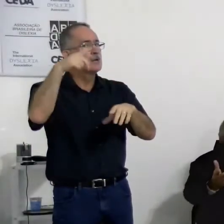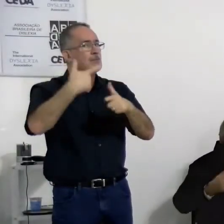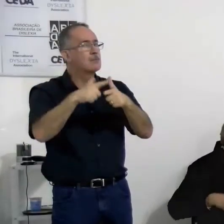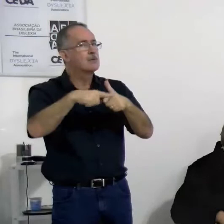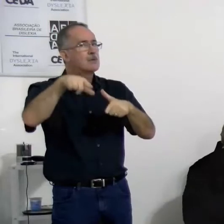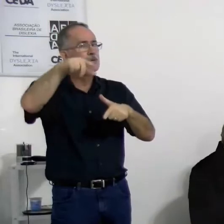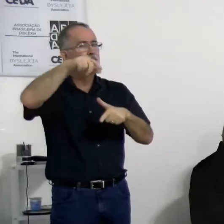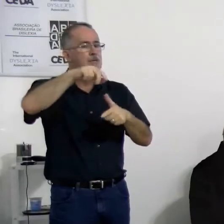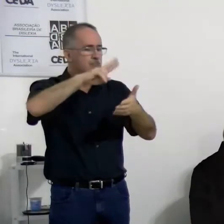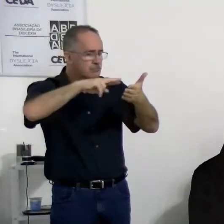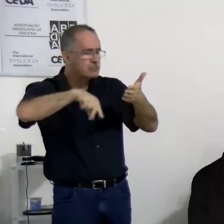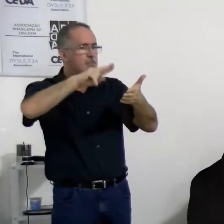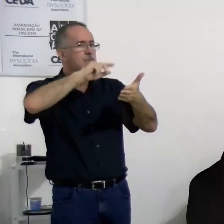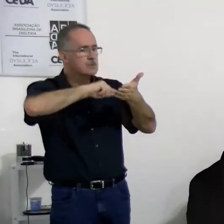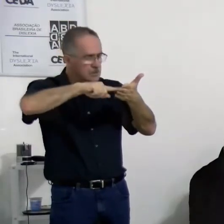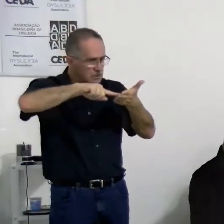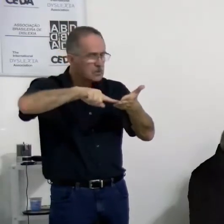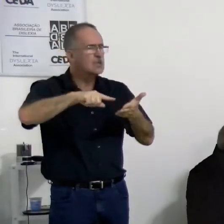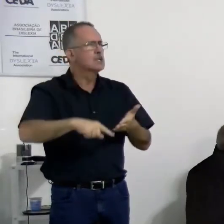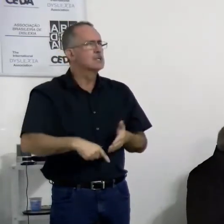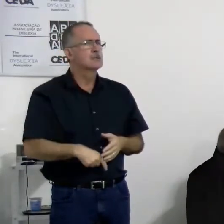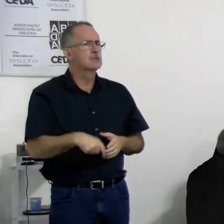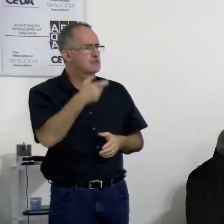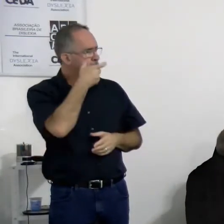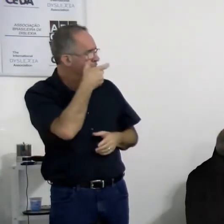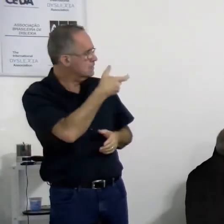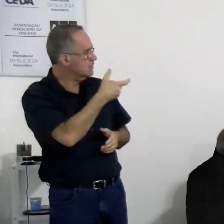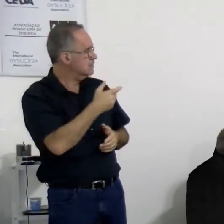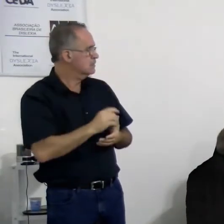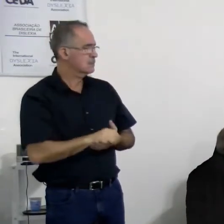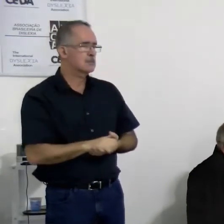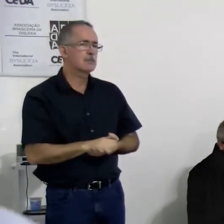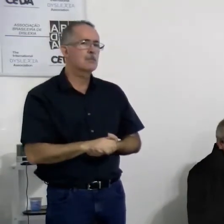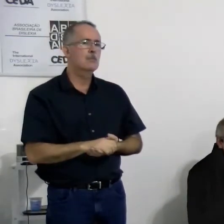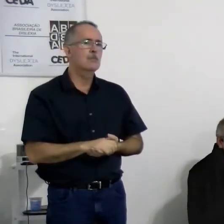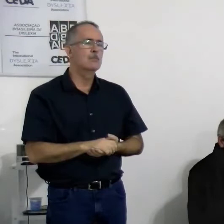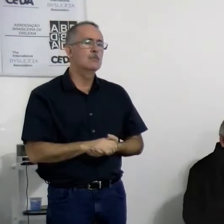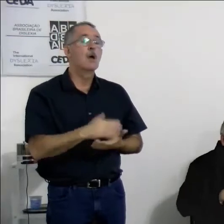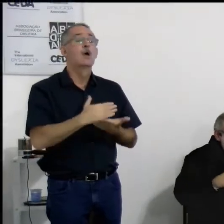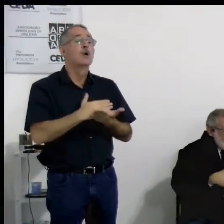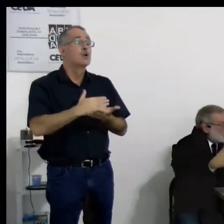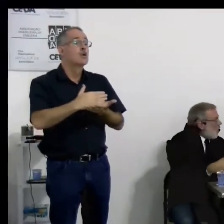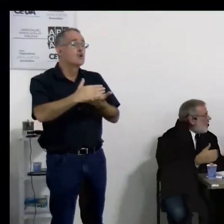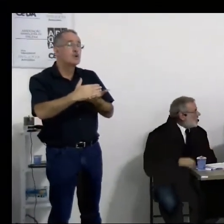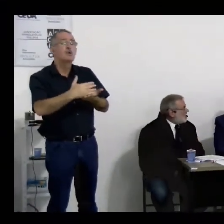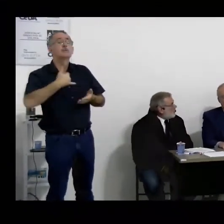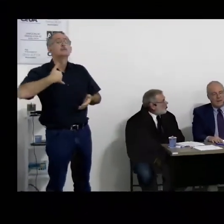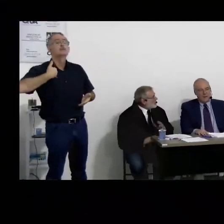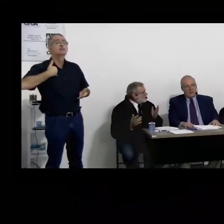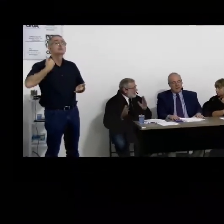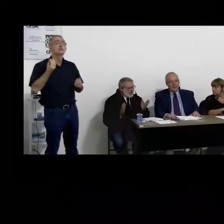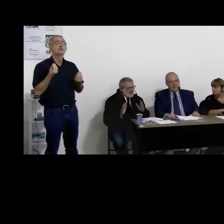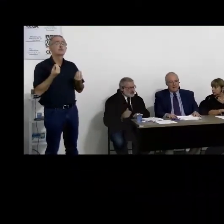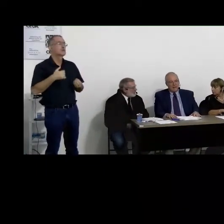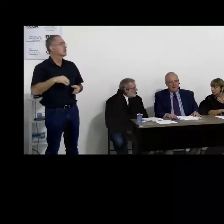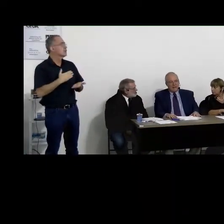They are interested. Yeah. Yeah. Oh, Angela, yeah. A partir de que idade? From what age on, what